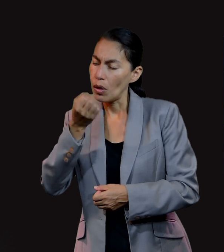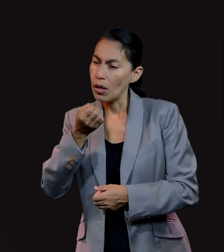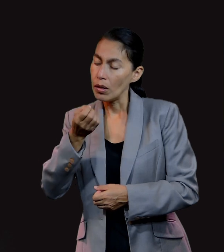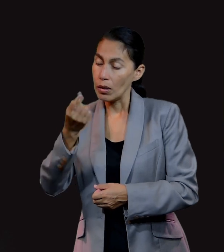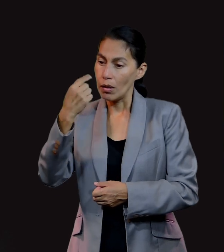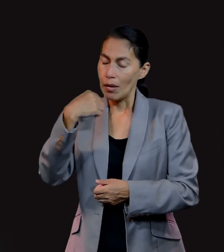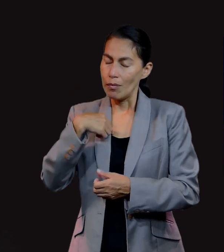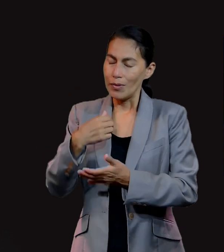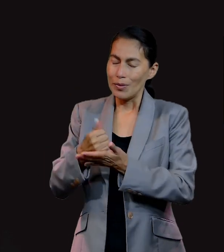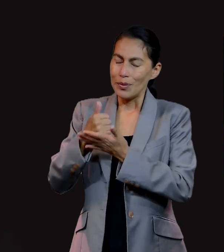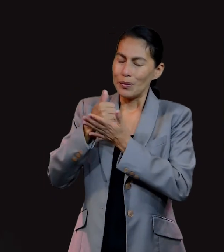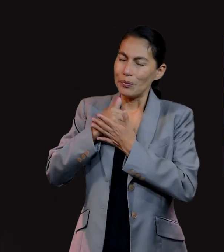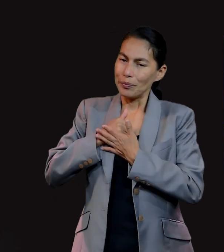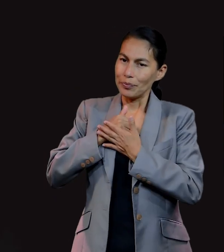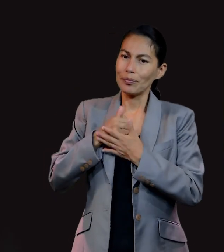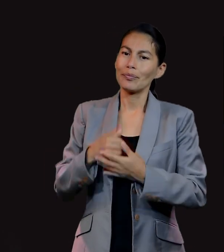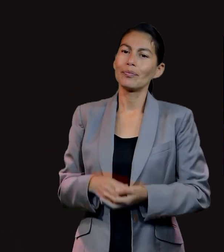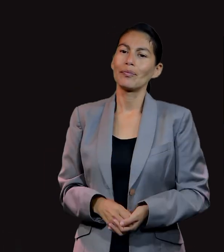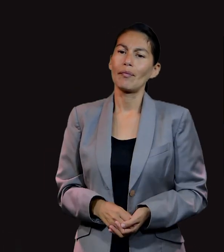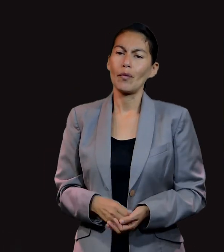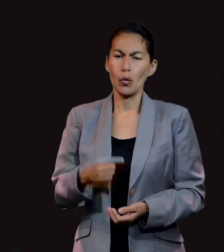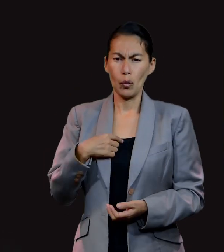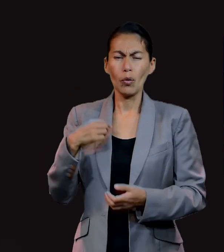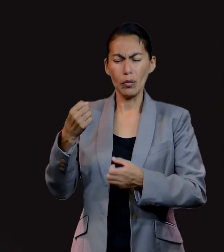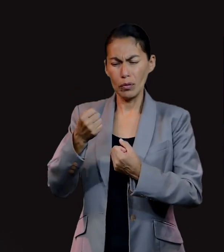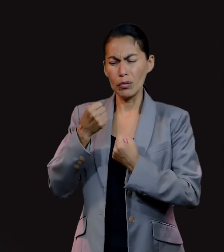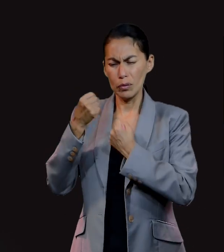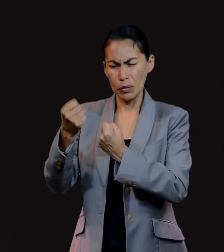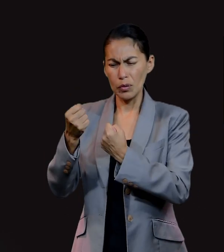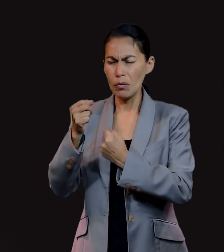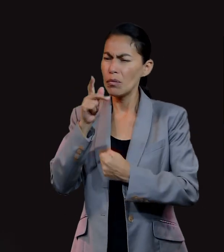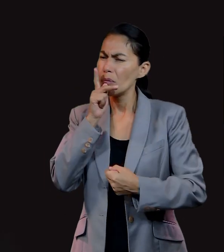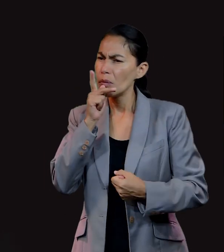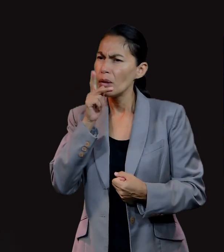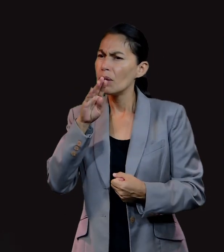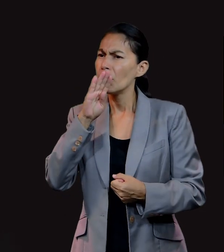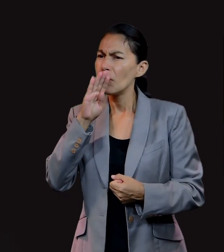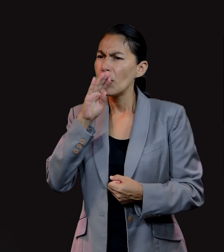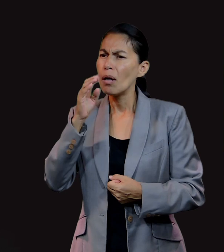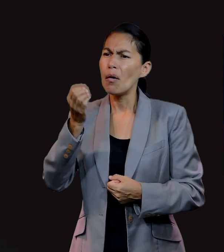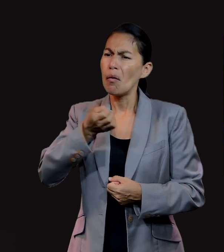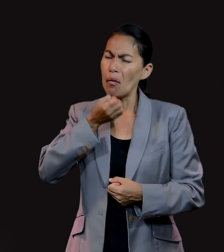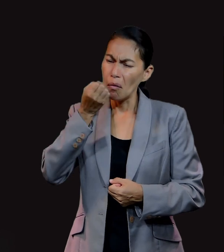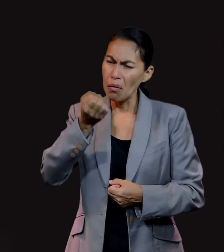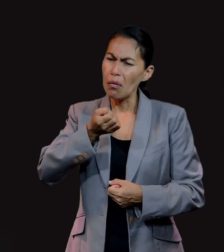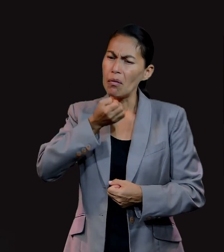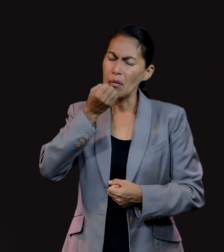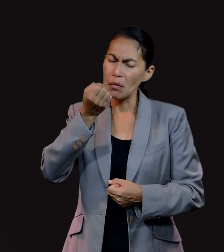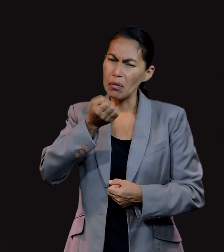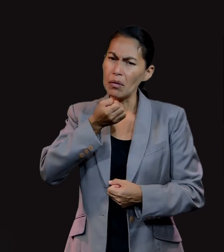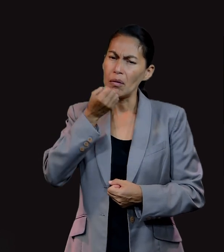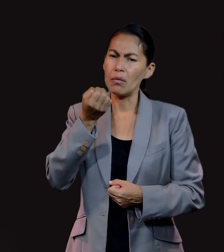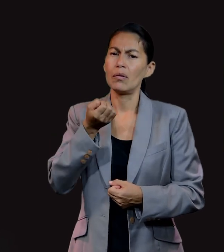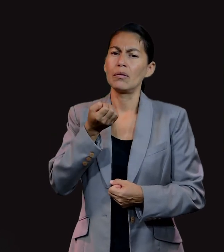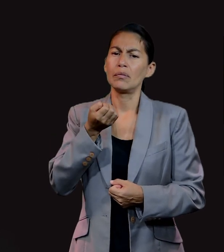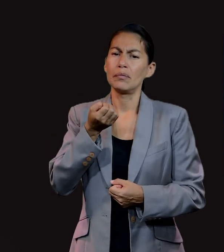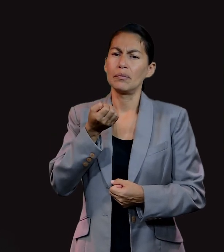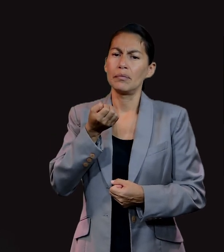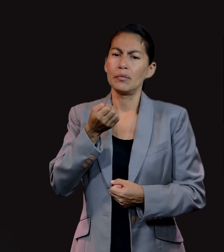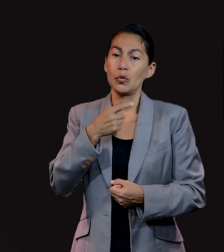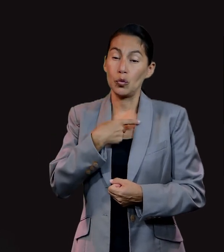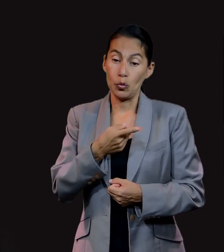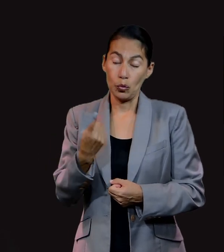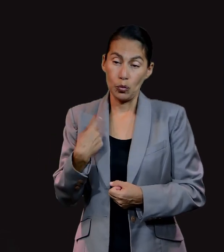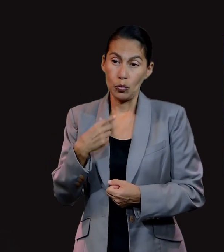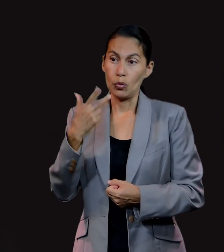hacen algún impacto. No dudo de que mis padres oraban mucho por nosotros, por todos.